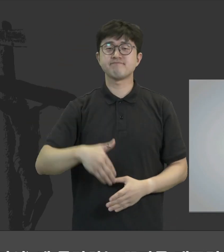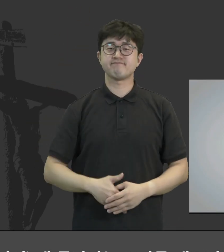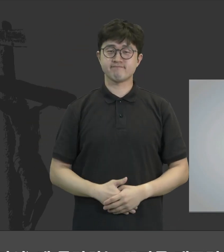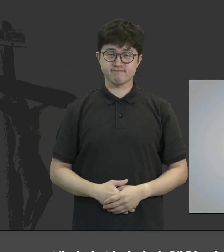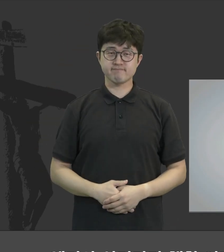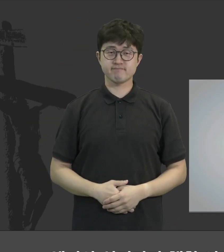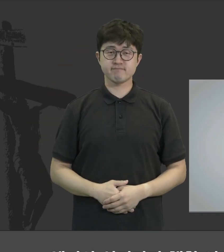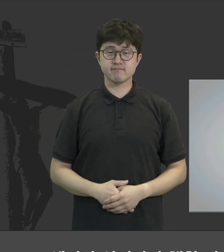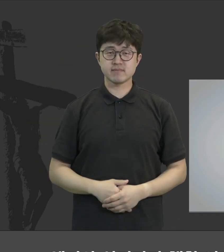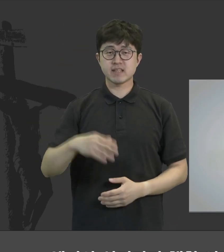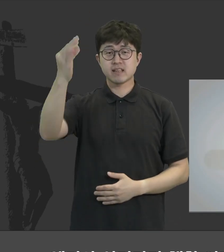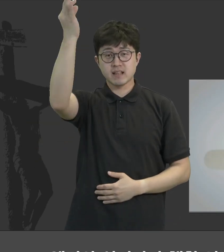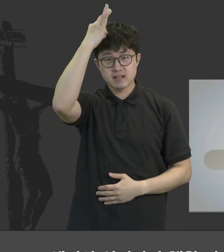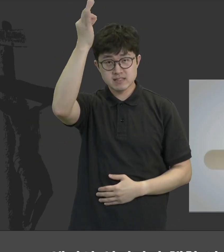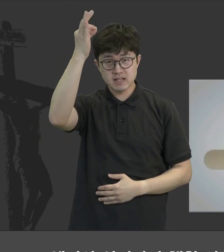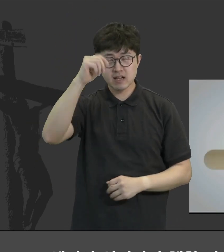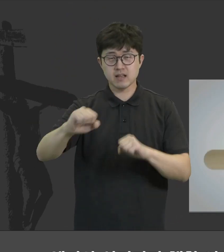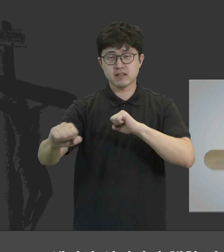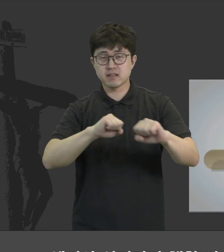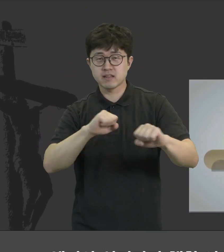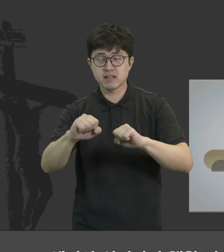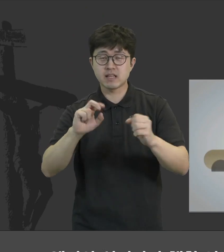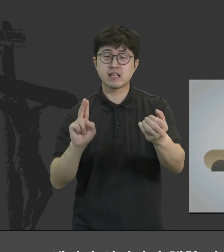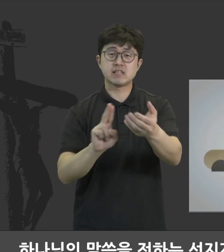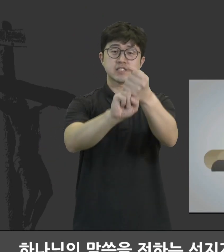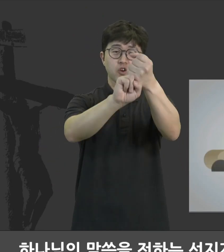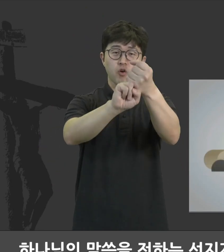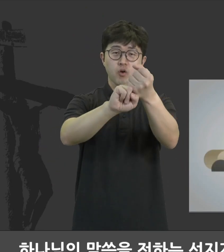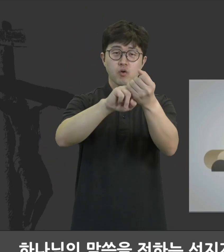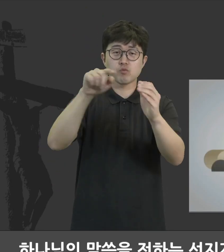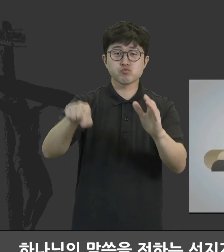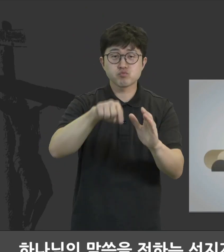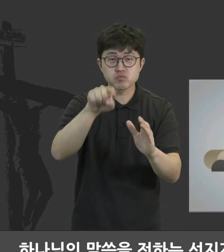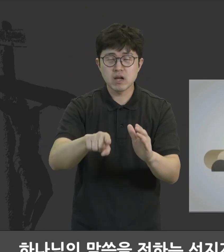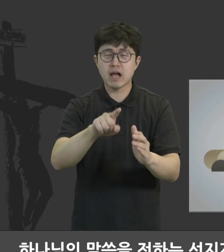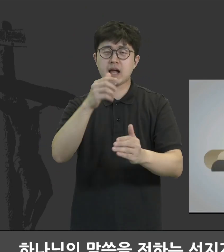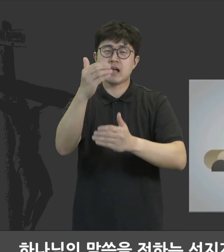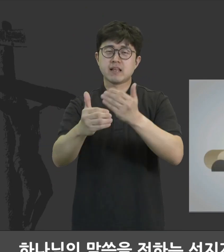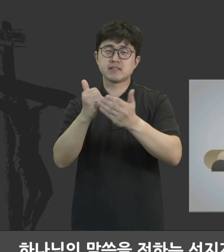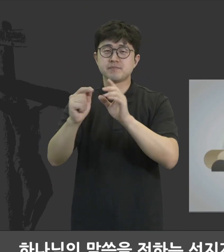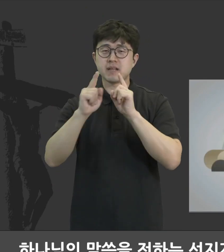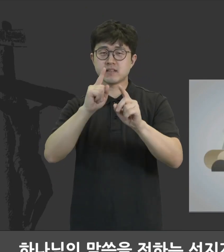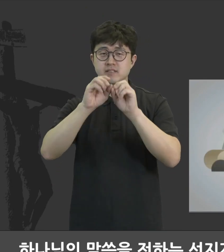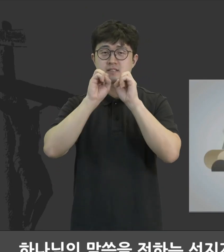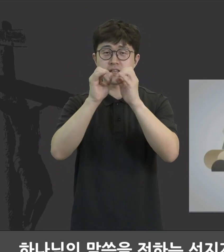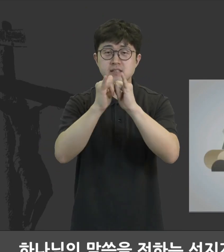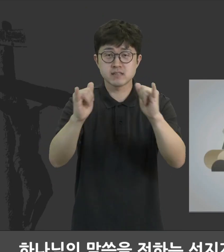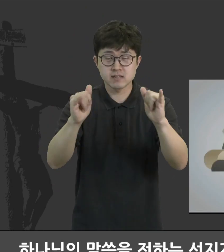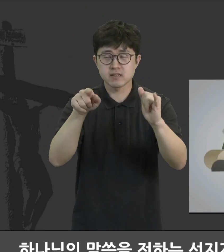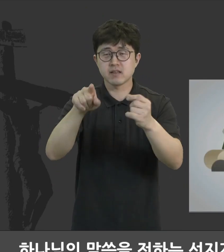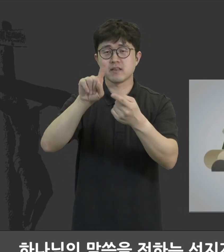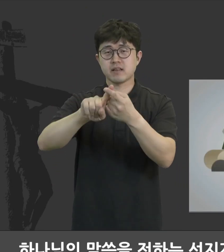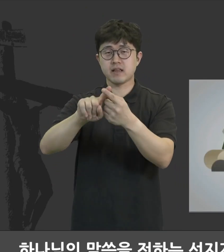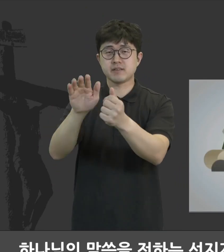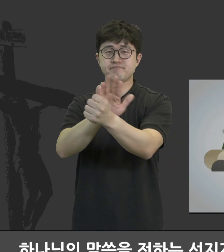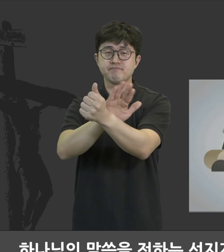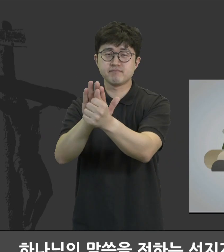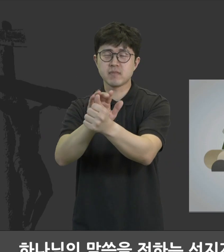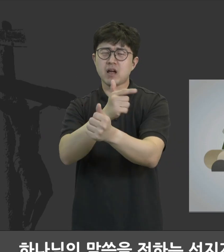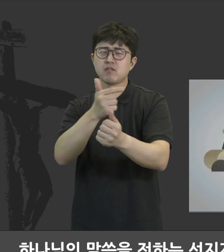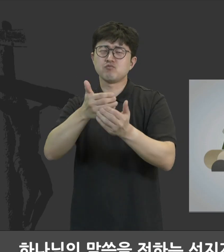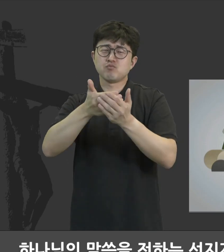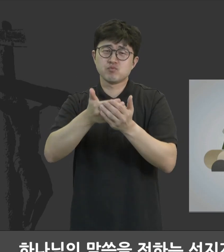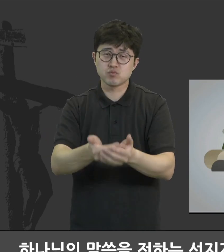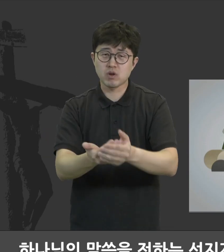엘리사입니다. 엘리사 선지자가 행한 여러 기적 중에 하나님의 말씀을 전하는 선지자에 대한 태도가